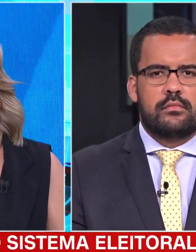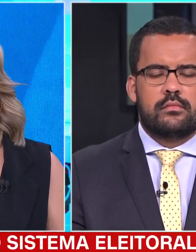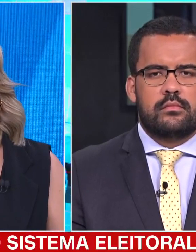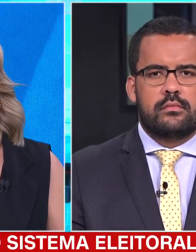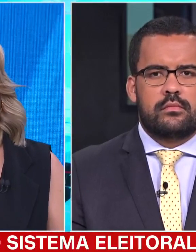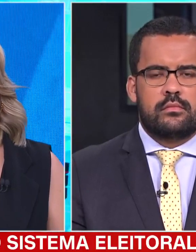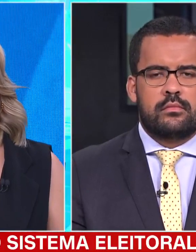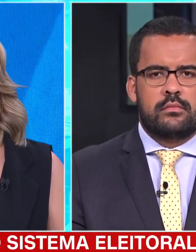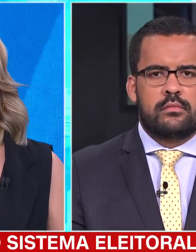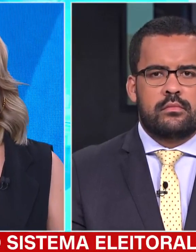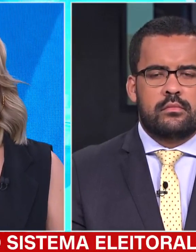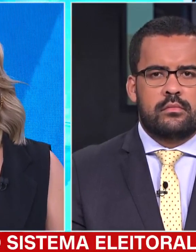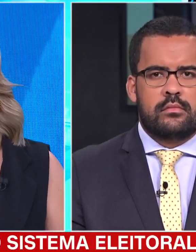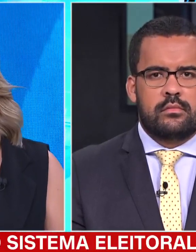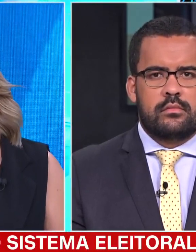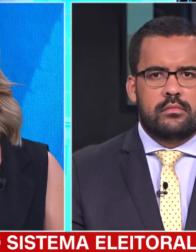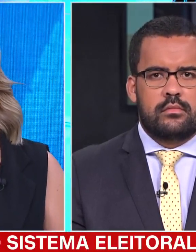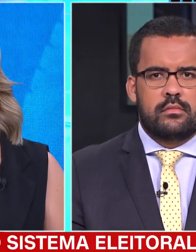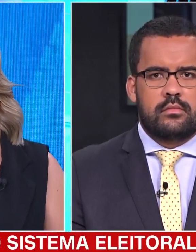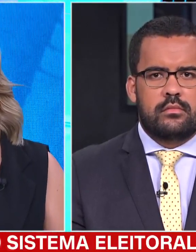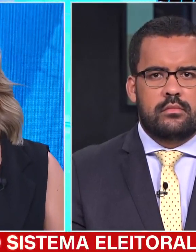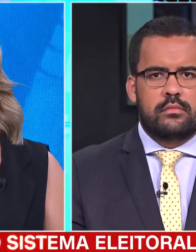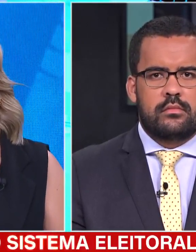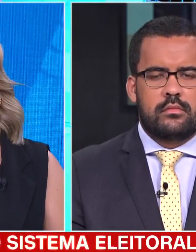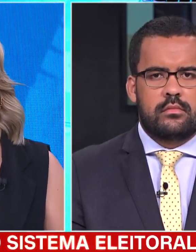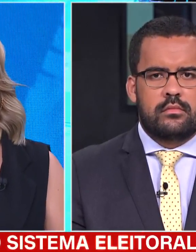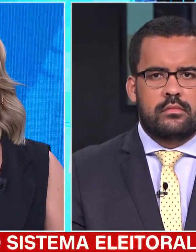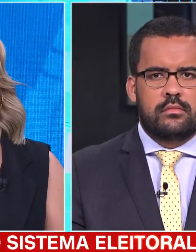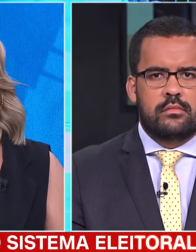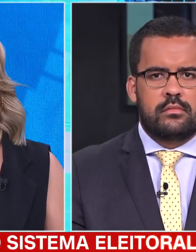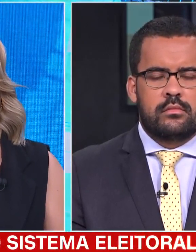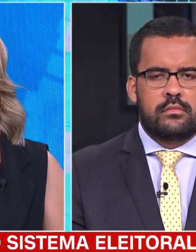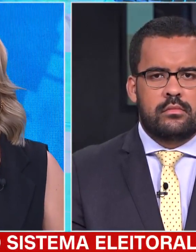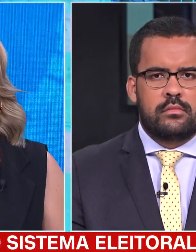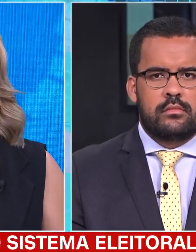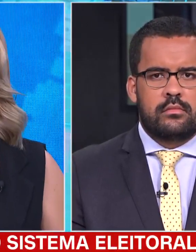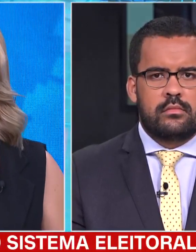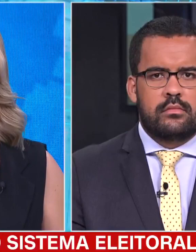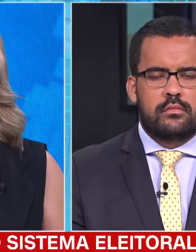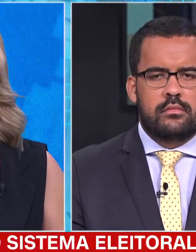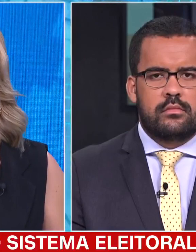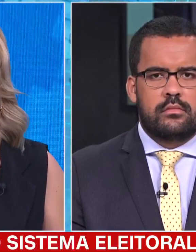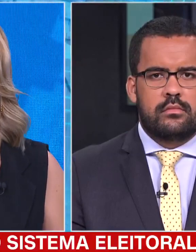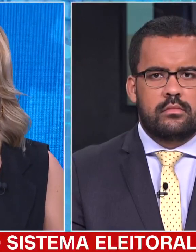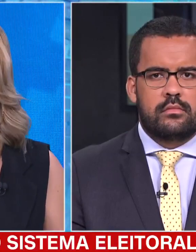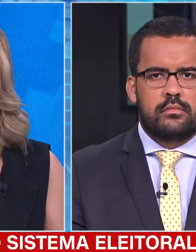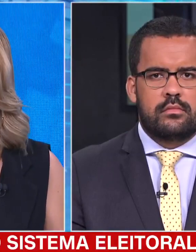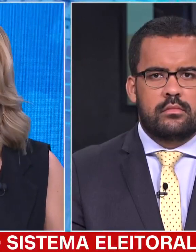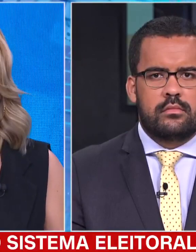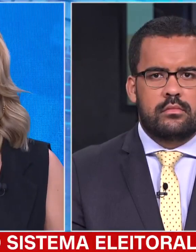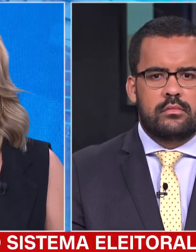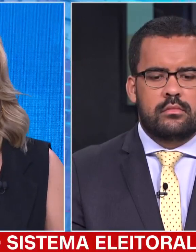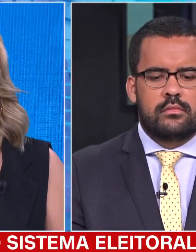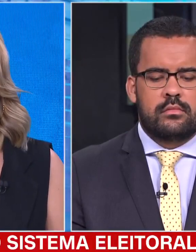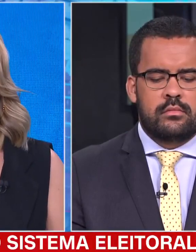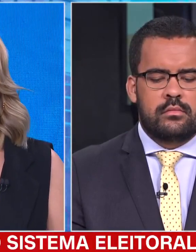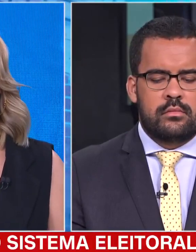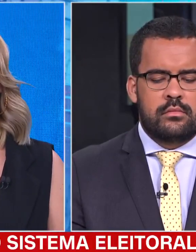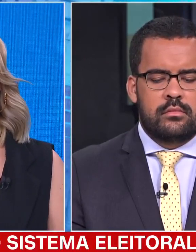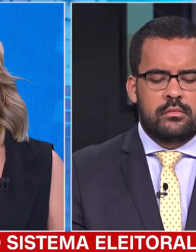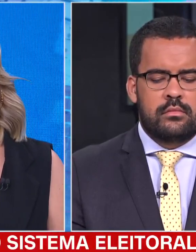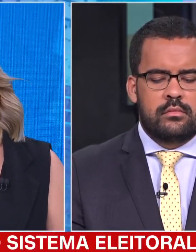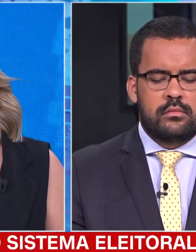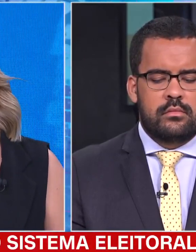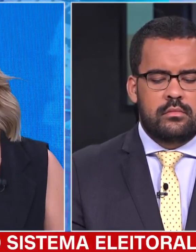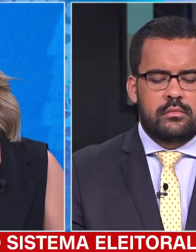contra o presidente por conta da fala que escandalizou uma parte significativa do mundo não só o Brasil